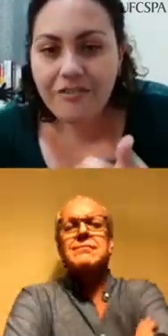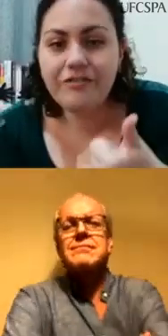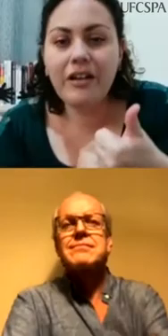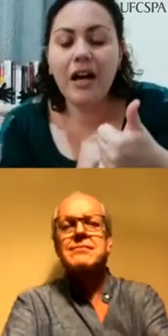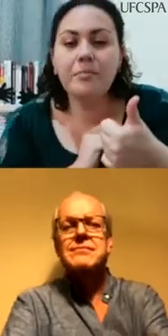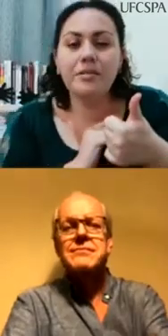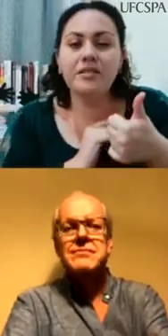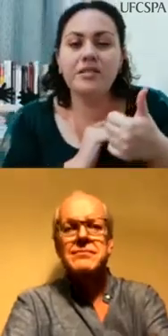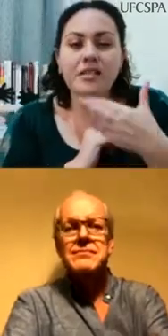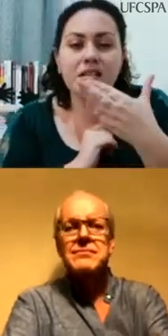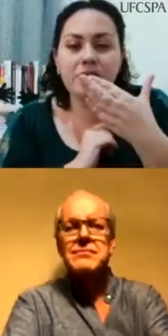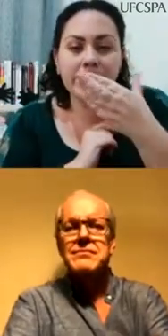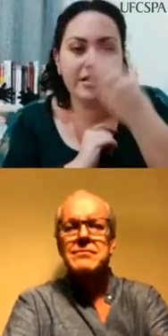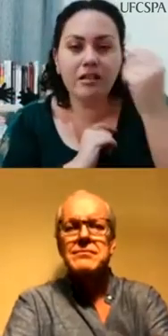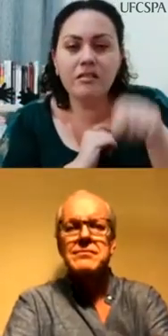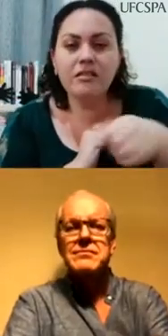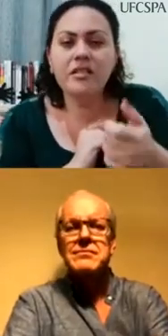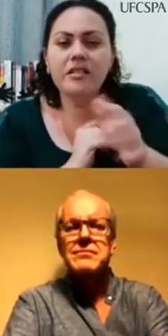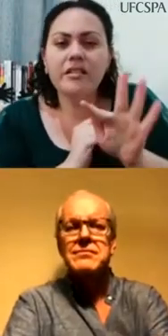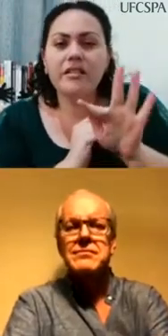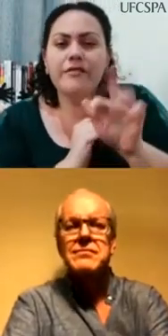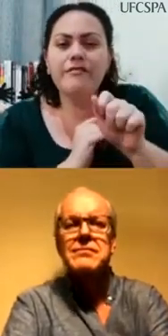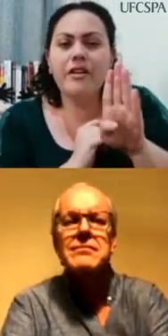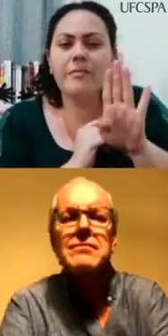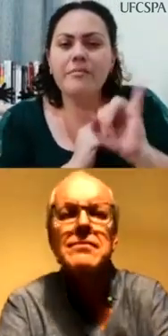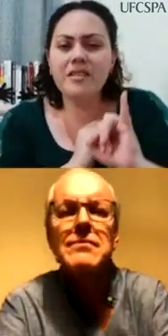A Fábio, esqueci o sinal.